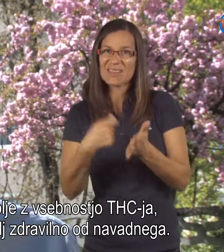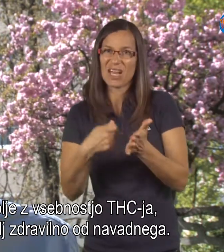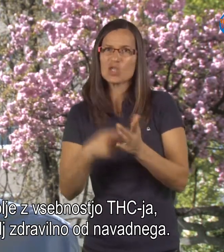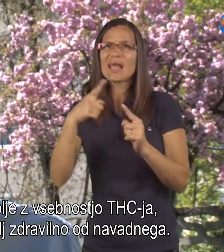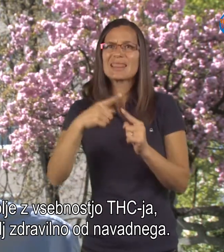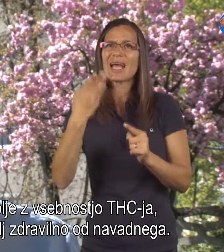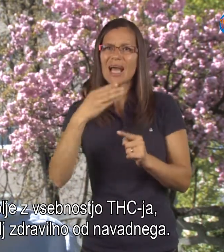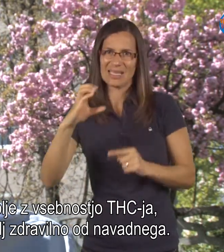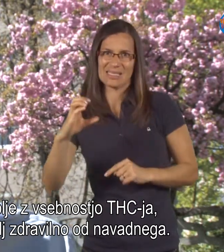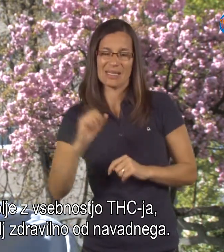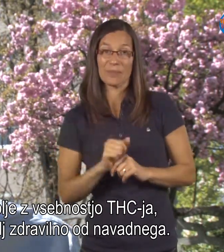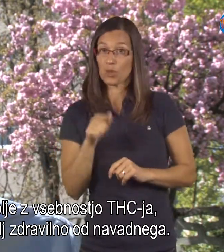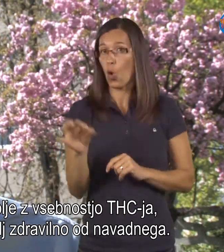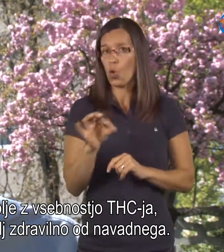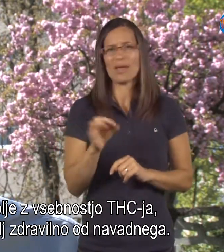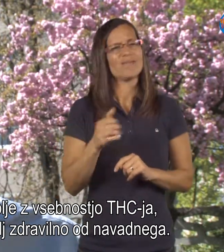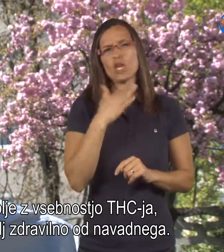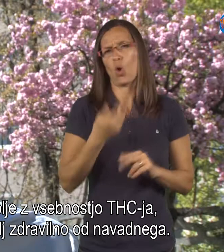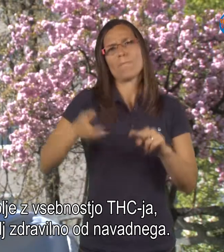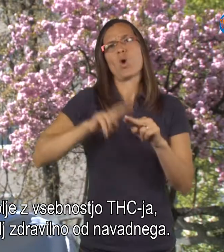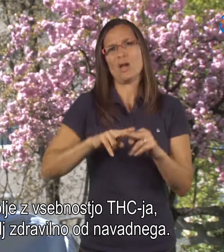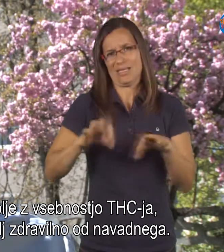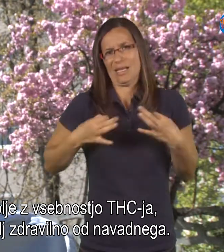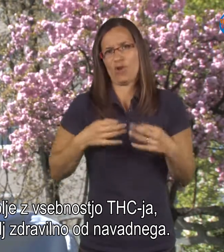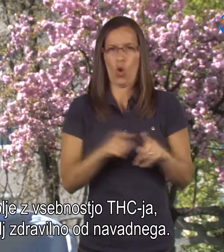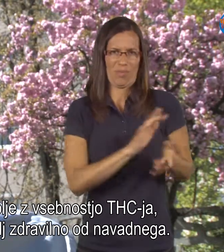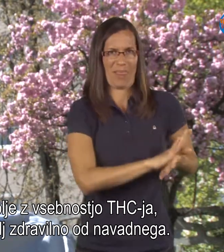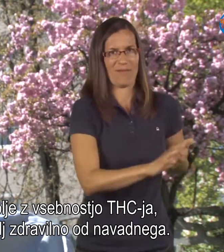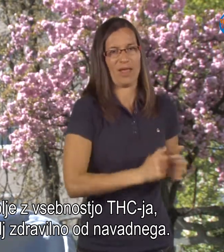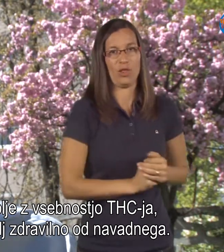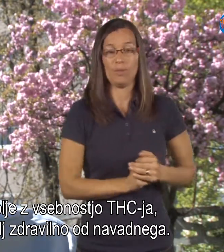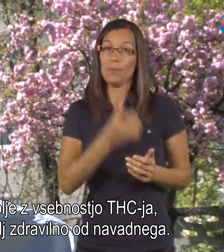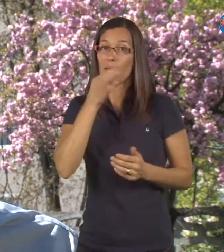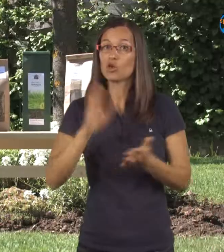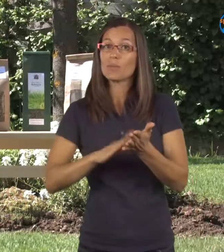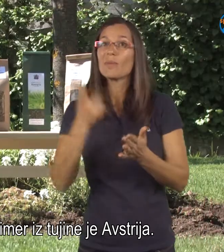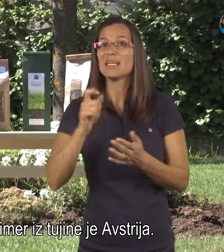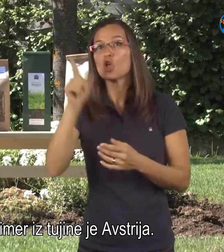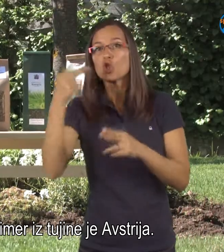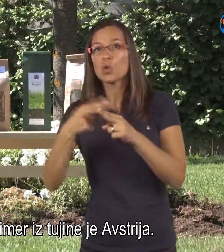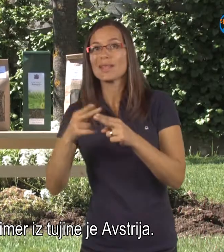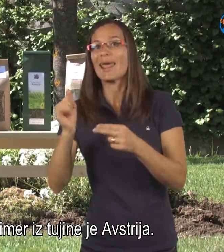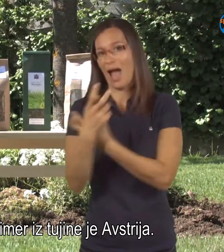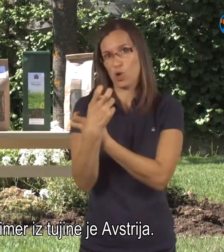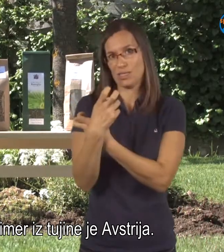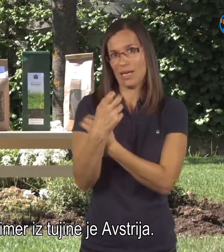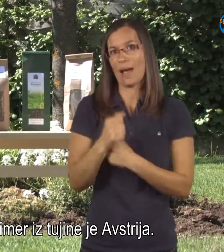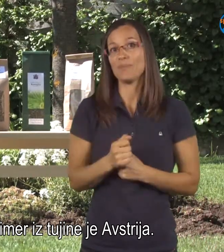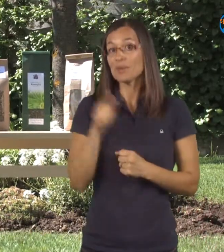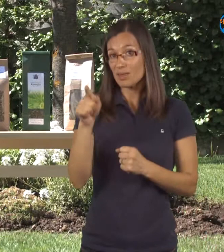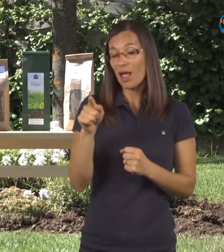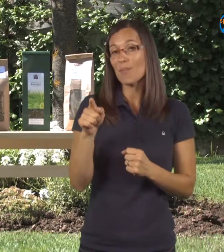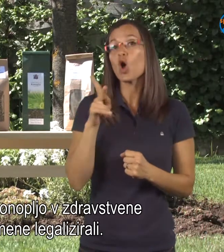tudi olje z vrednostjo THC-ja, saj je to olje veliko bolj zdravilno kot navadno. Najboljši primer iz tujine je